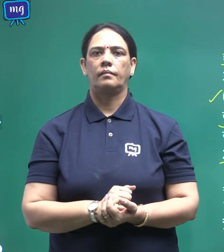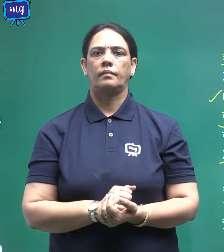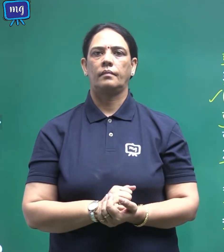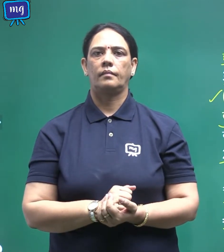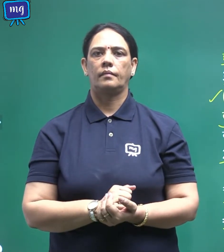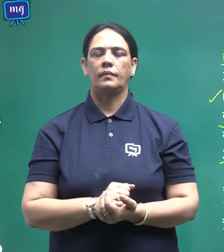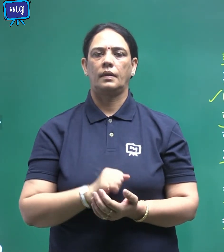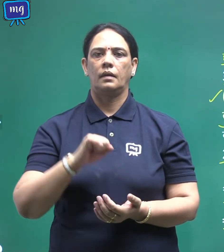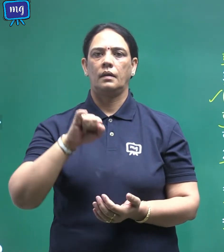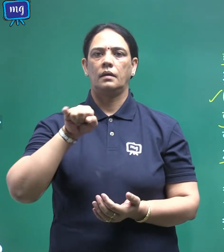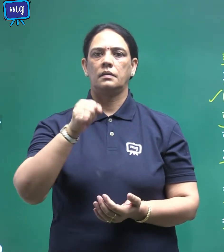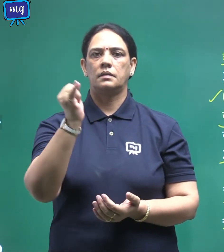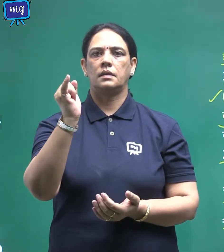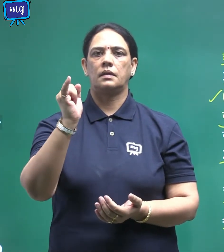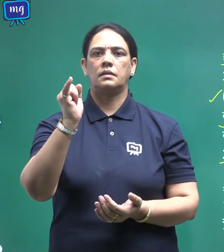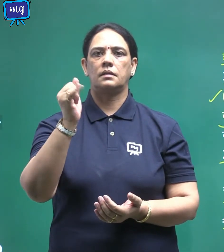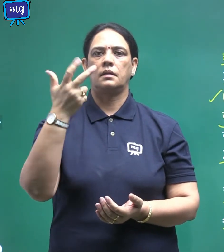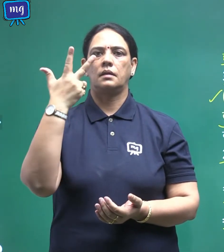6800 रुपये।